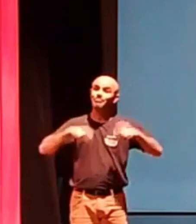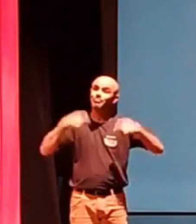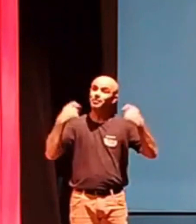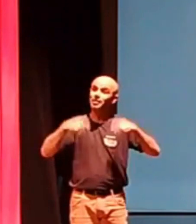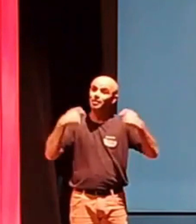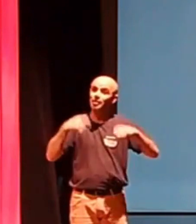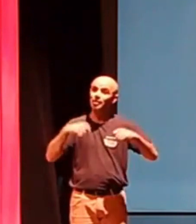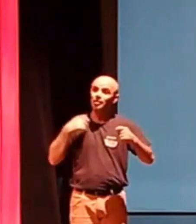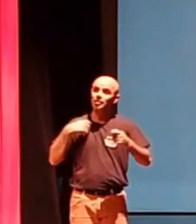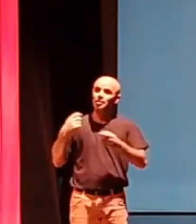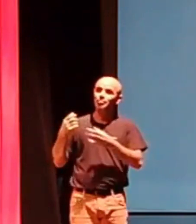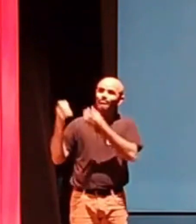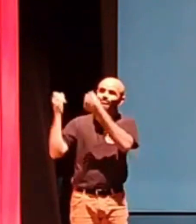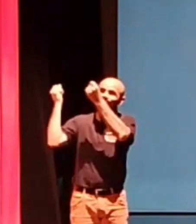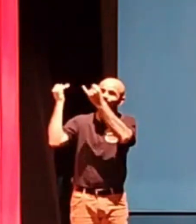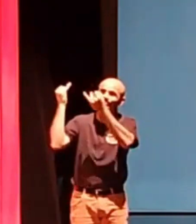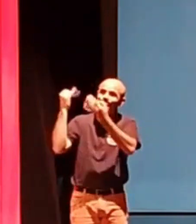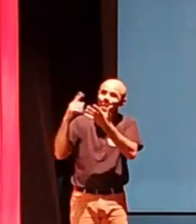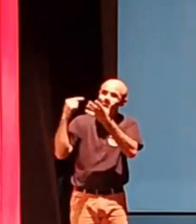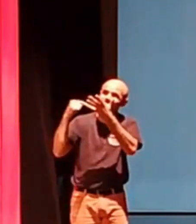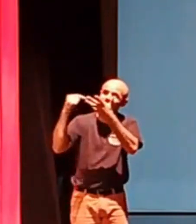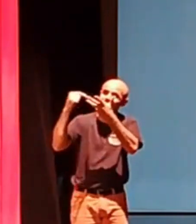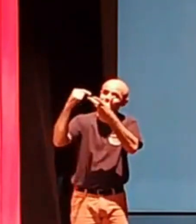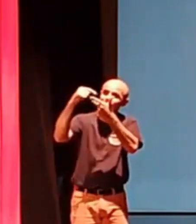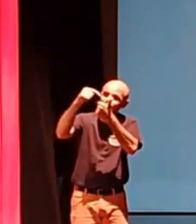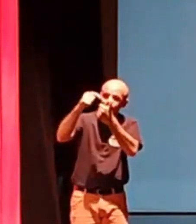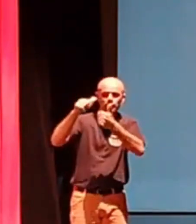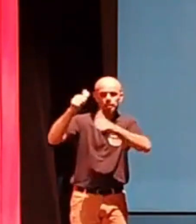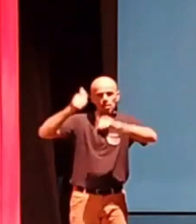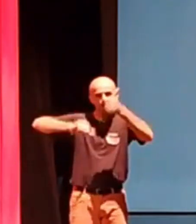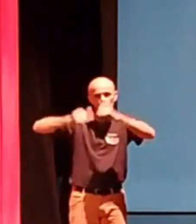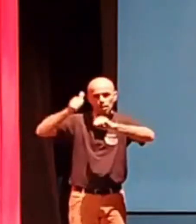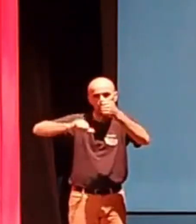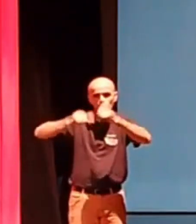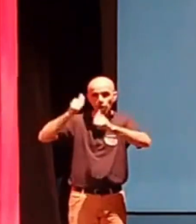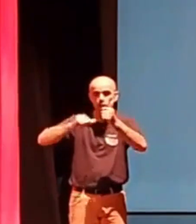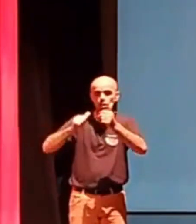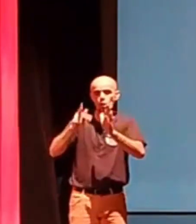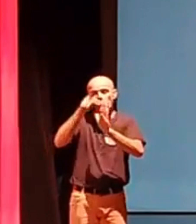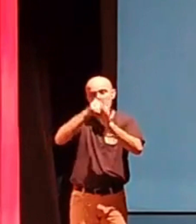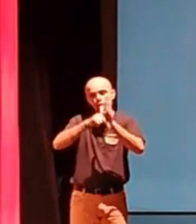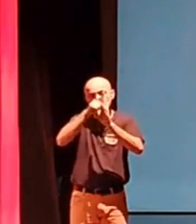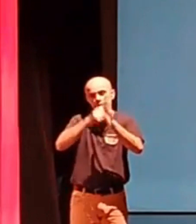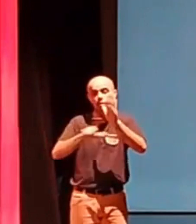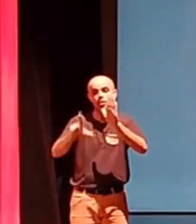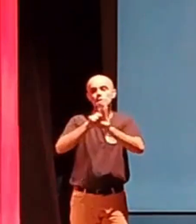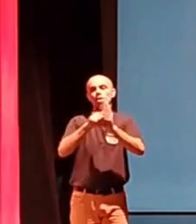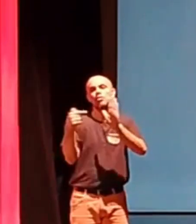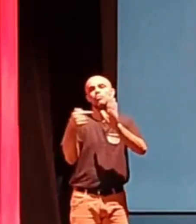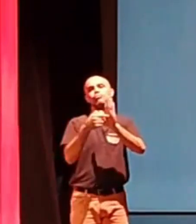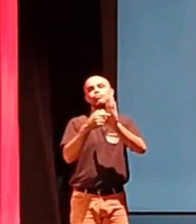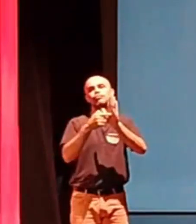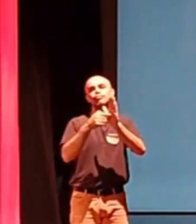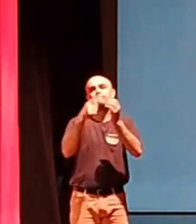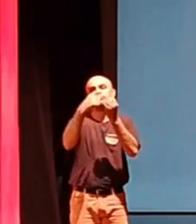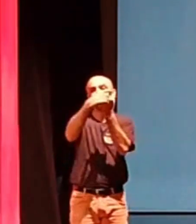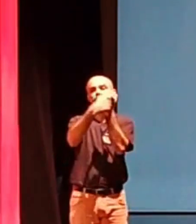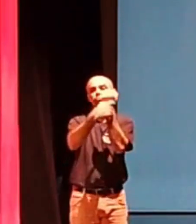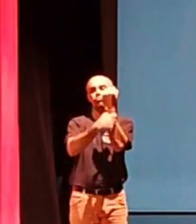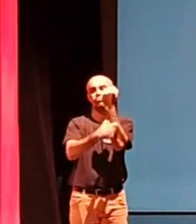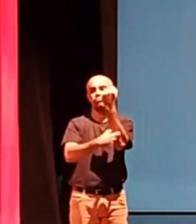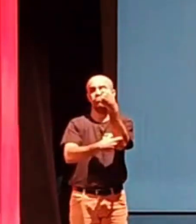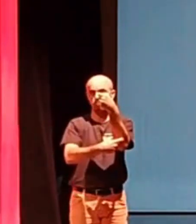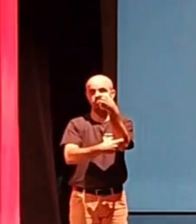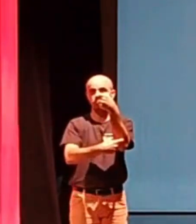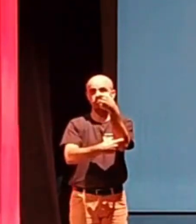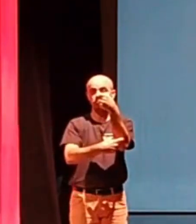trazer essa demanda até nosso gabinete e juntas elaboramos um projeto de lei sobre a escoliose. E depois de aprovado, já vigente em